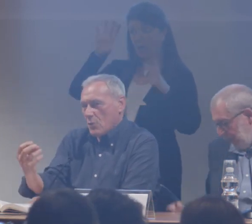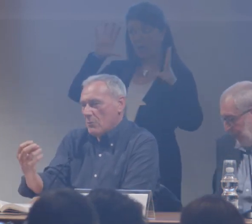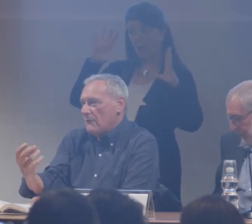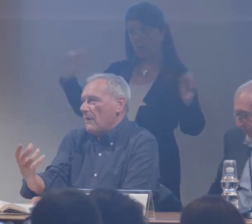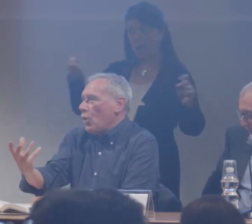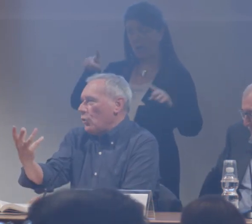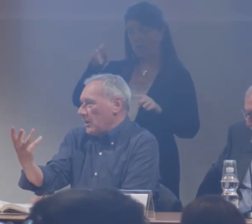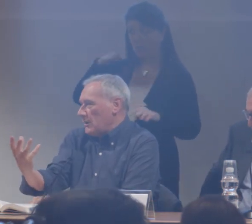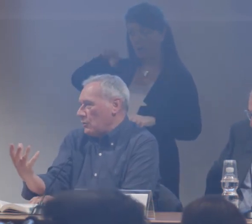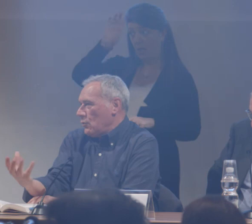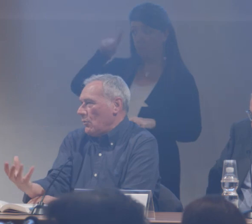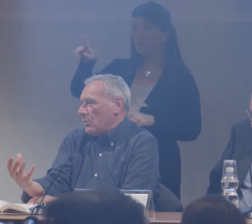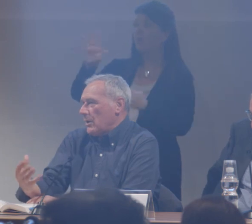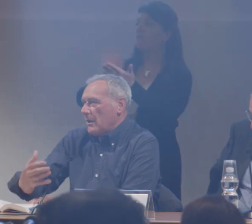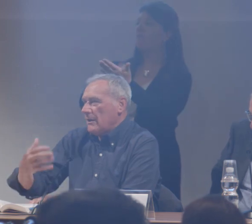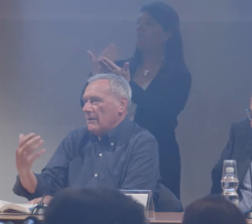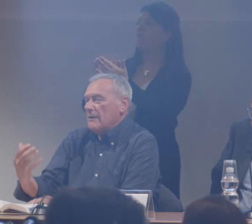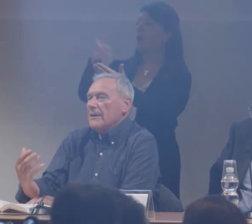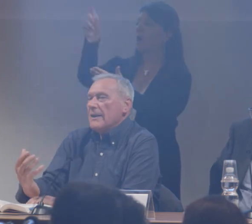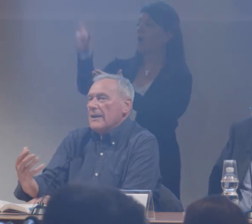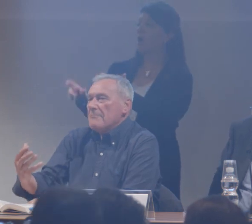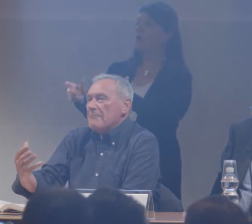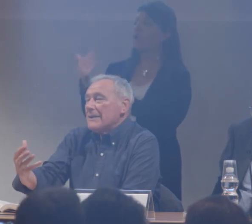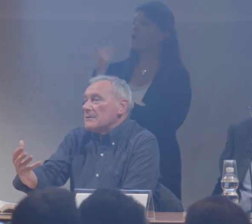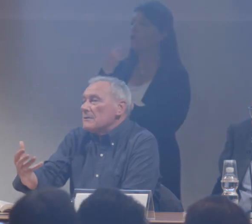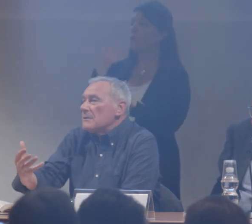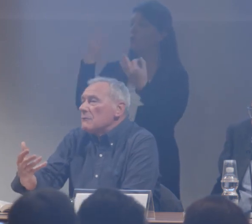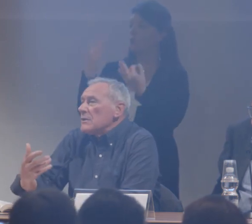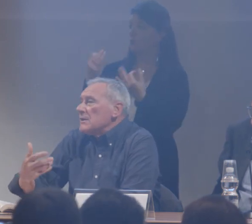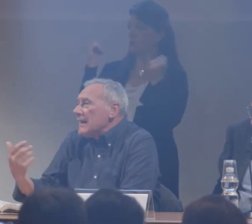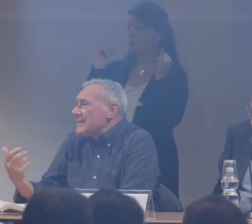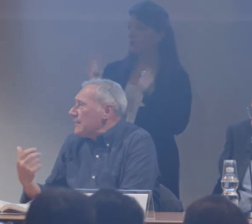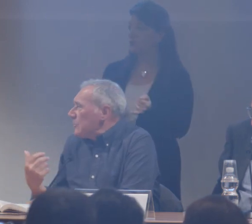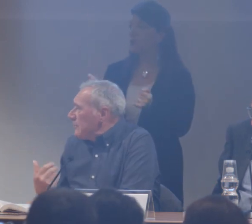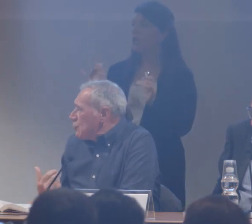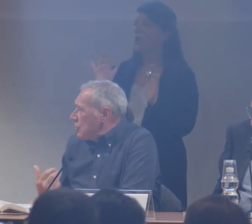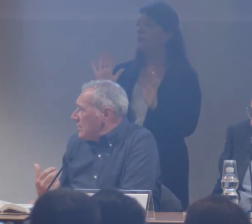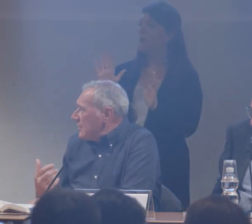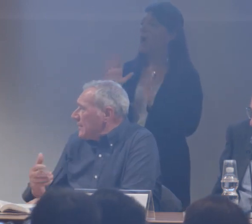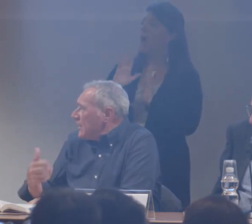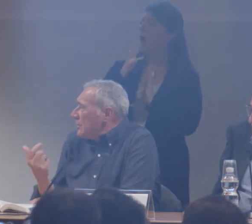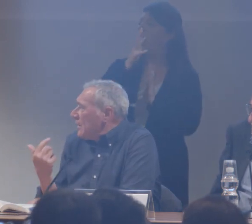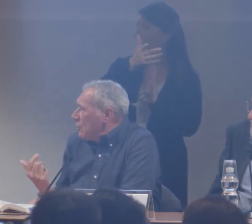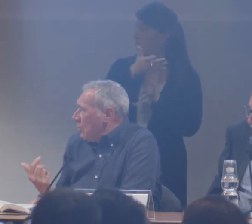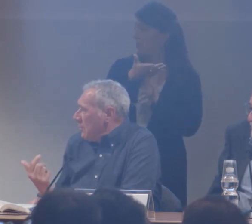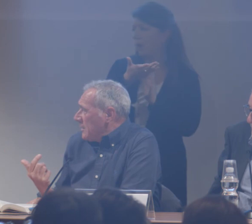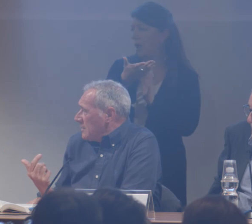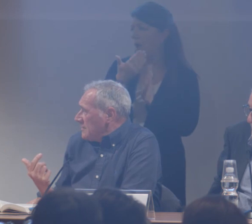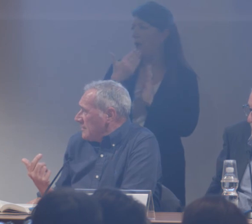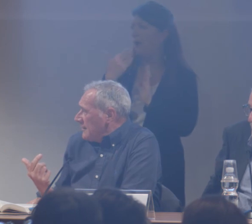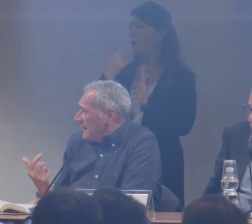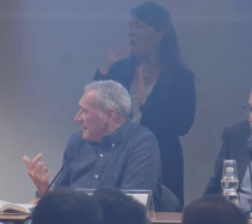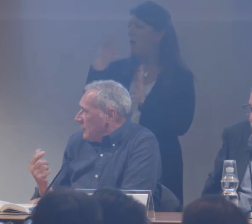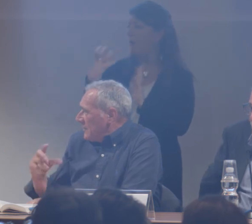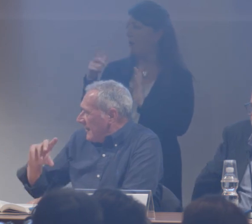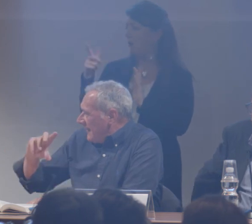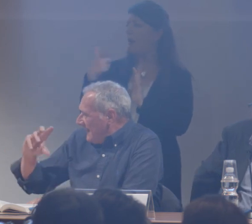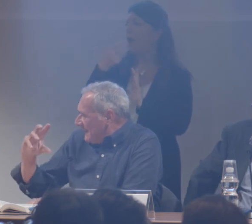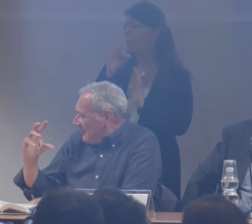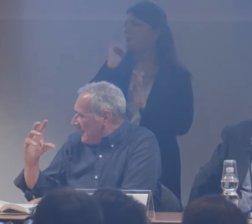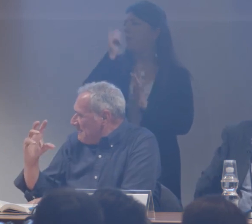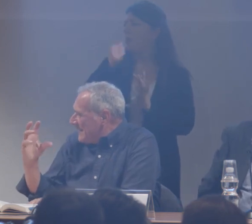un uomo, il valore di un uomo che... ma quindi gli altri li poteva uccidere perché non erano uomini.